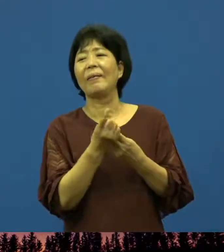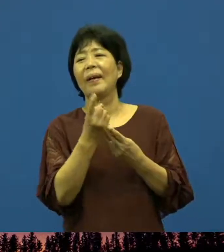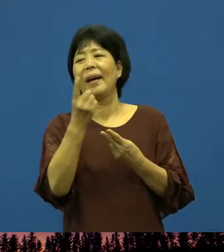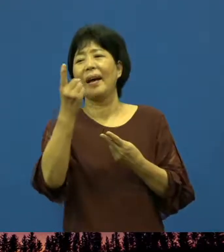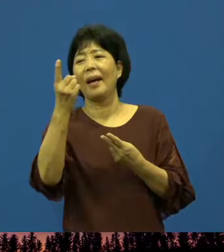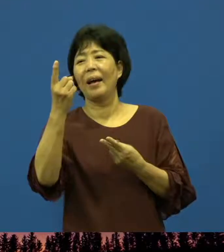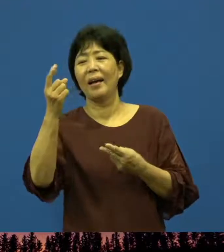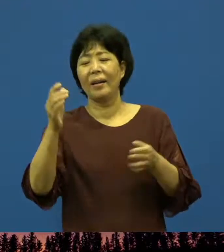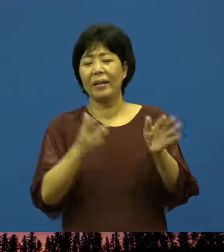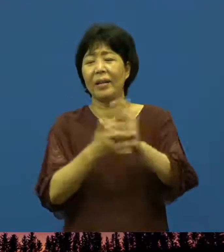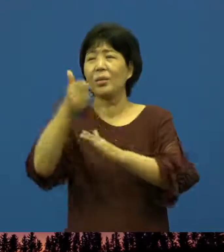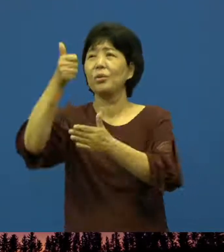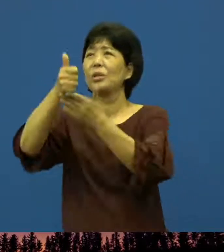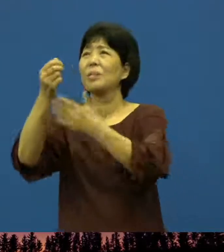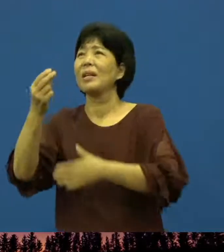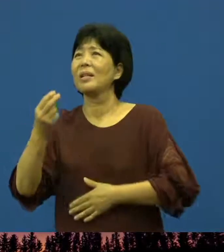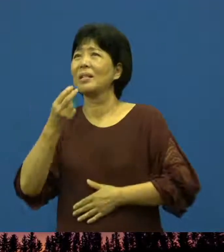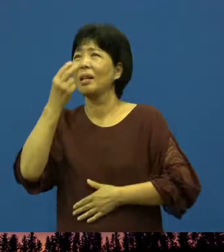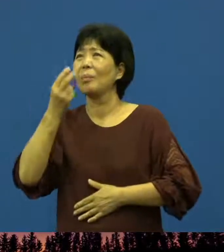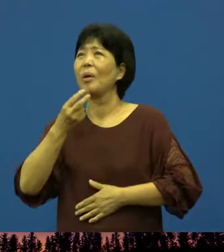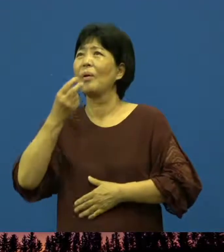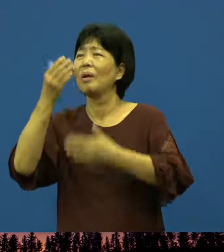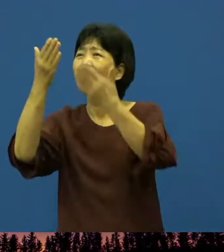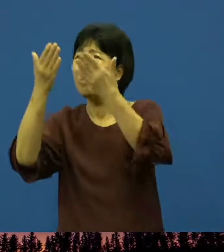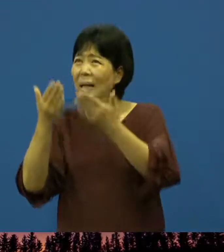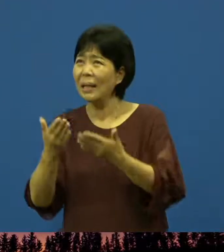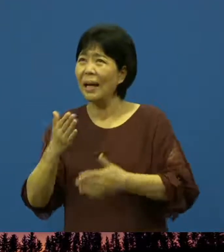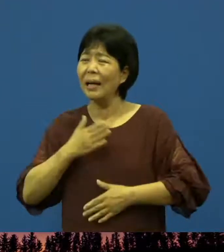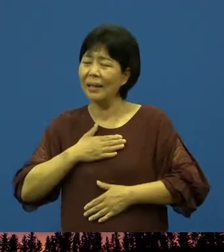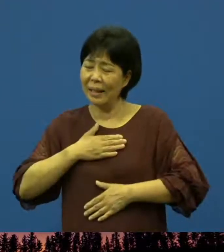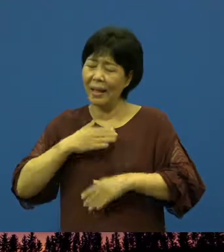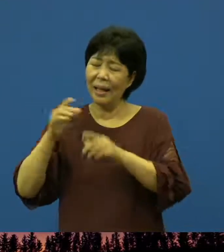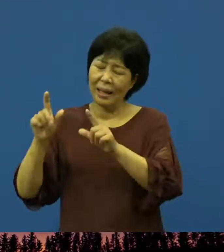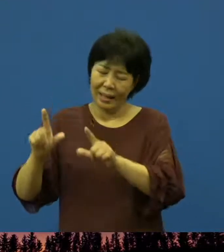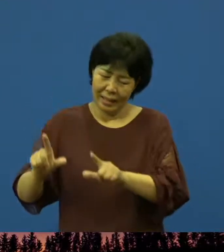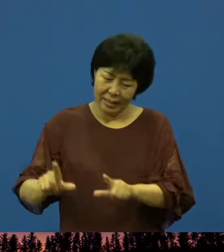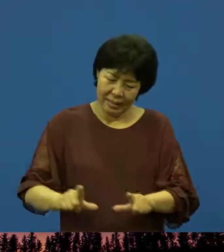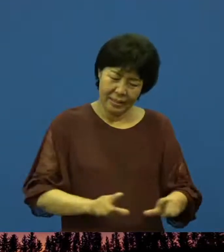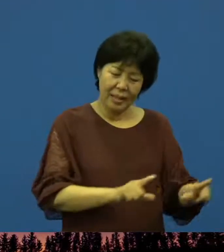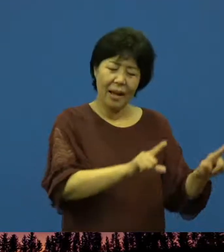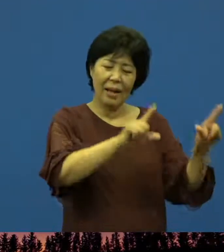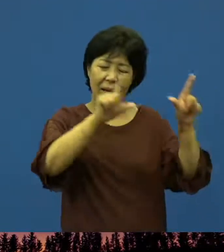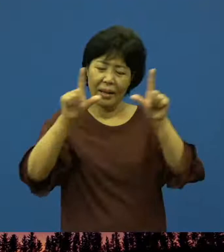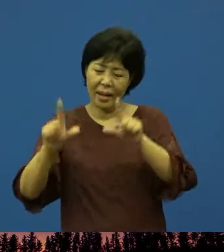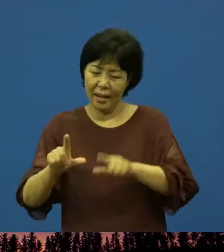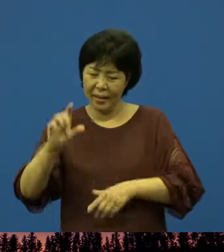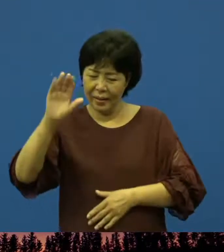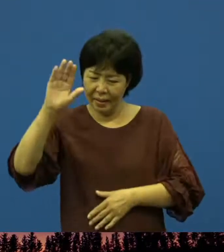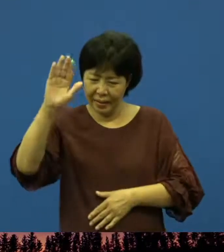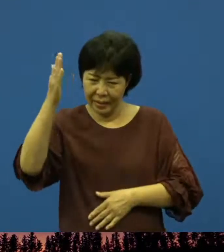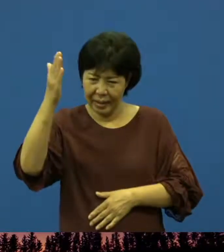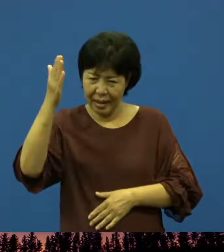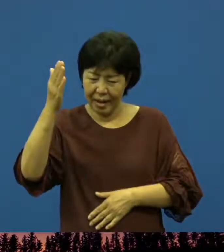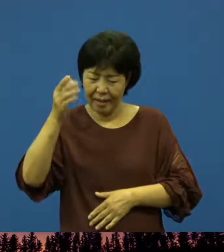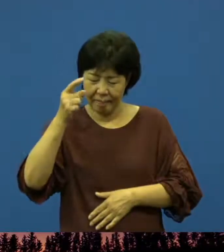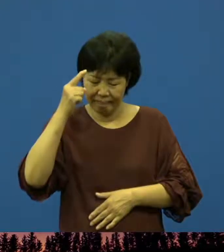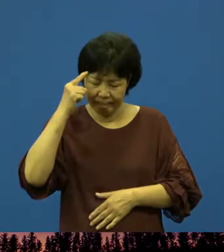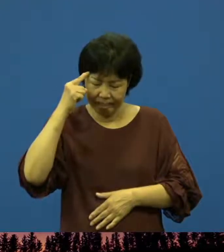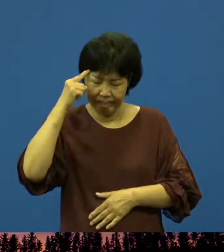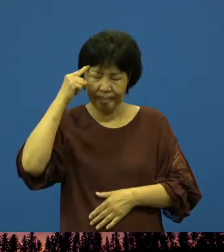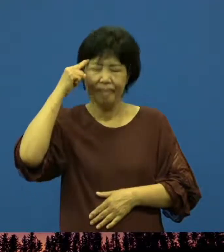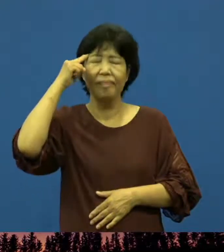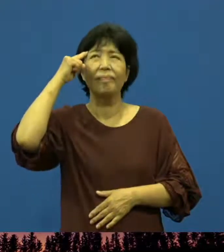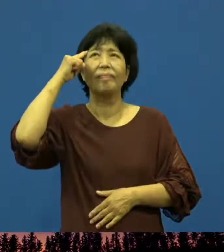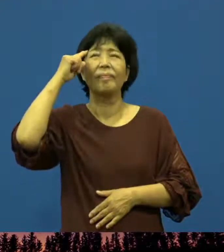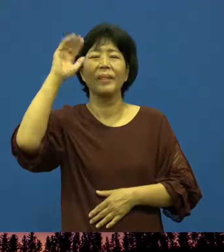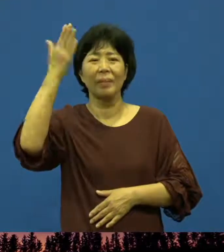예수의 생명을 우리가 먹고 우리가 살게 되었다. 결국은 성찬을 통하여 하게 하십니다. 내 안에 예수의 생명이